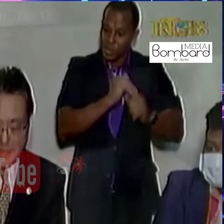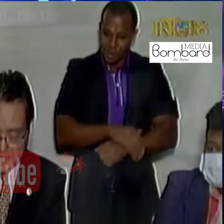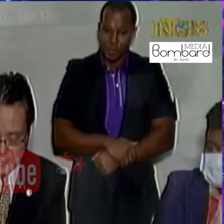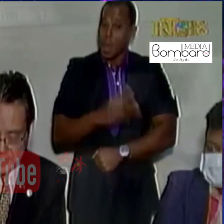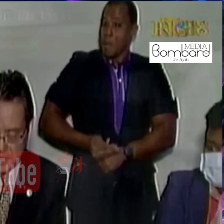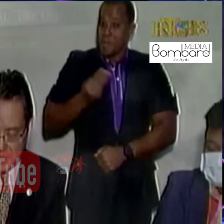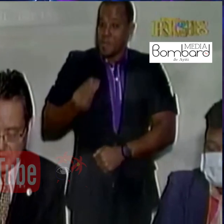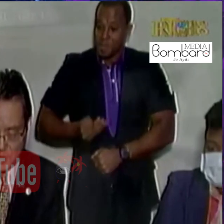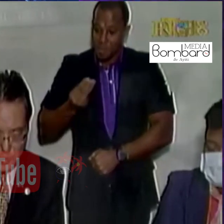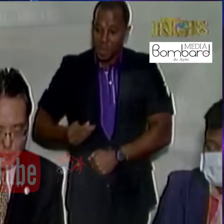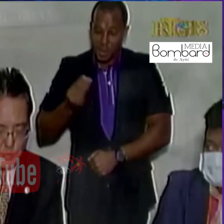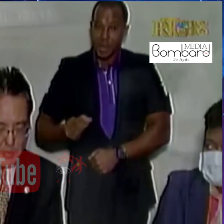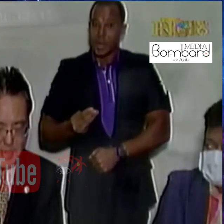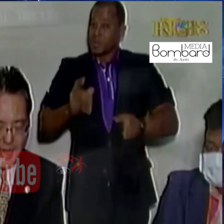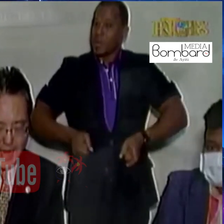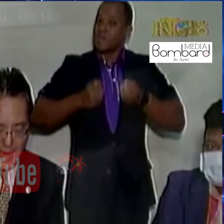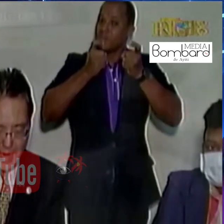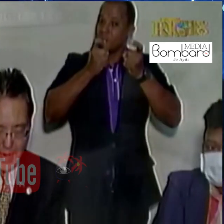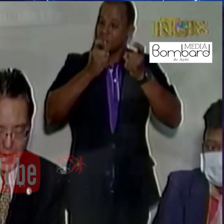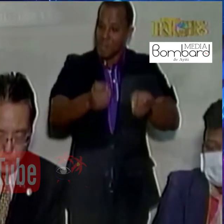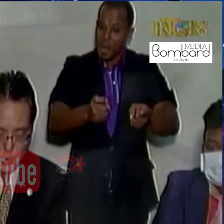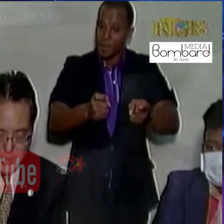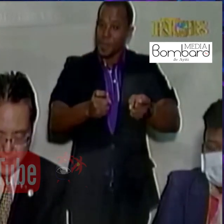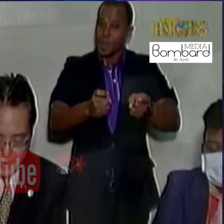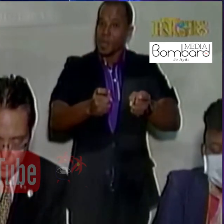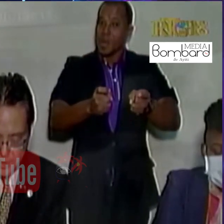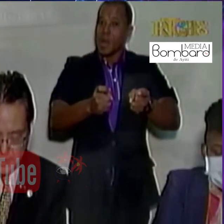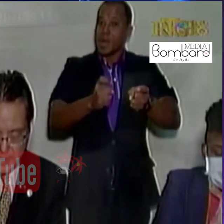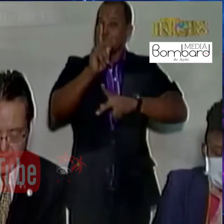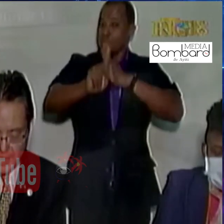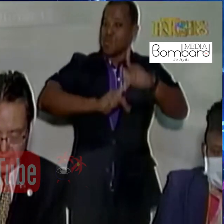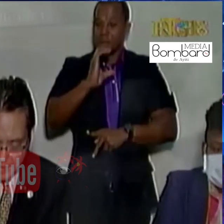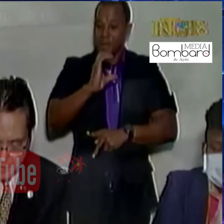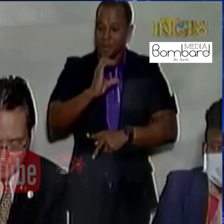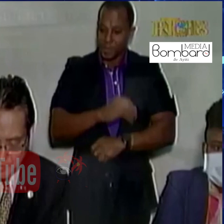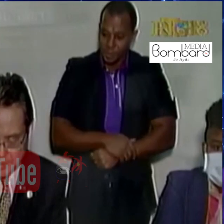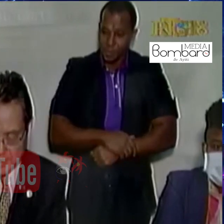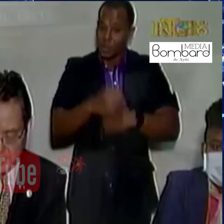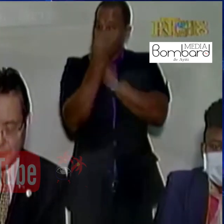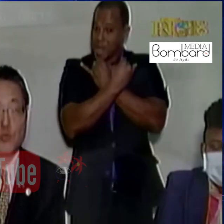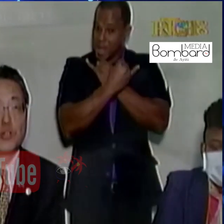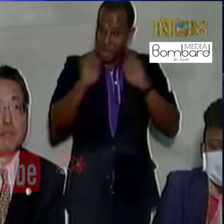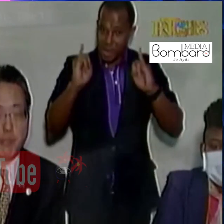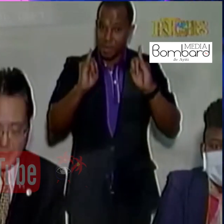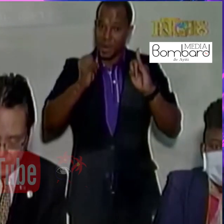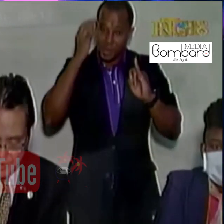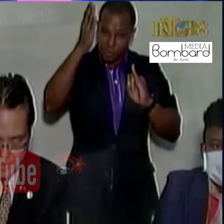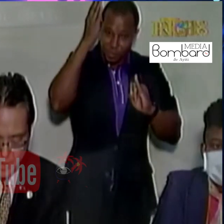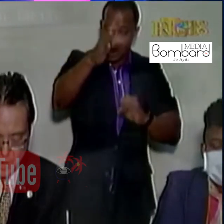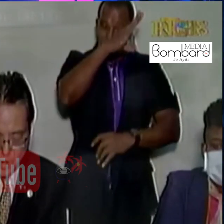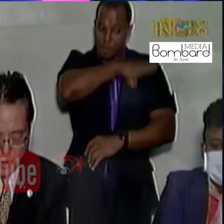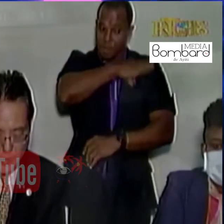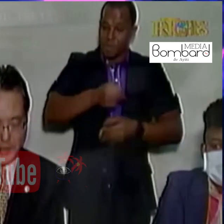ces matériels contribuent à l'autonomie graduelle et à l'indépendance des futurs